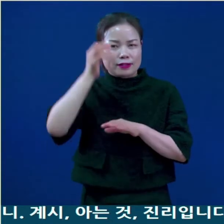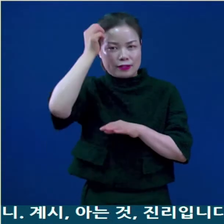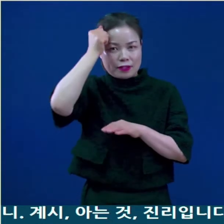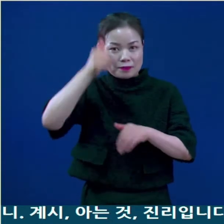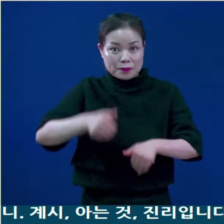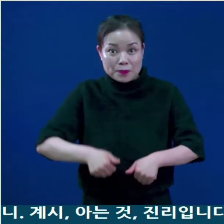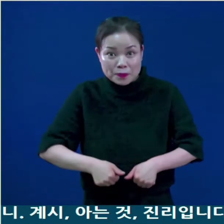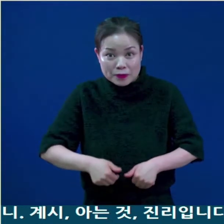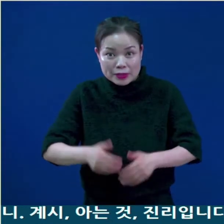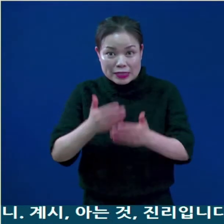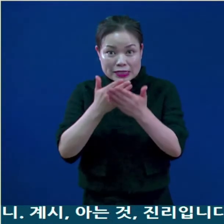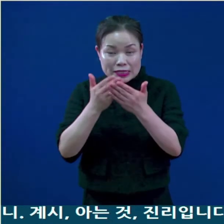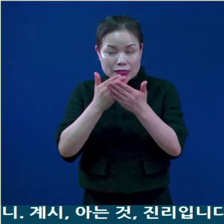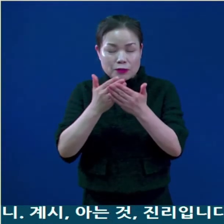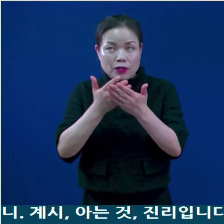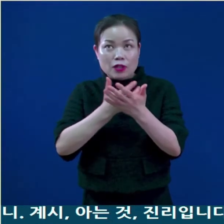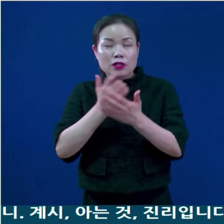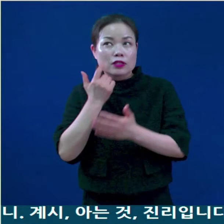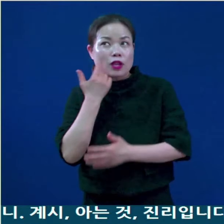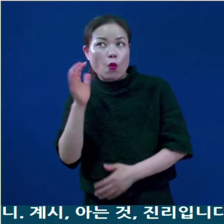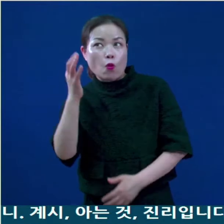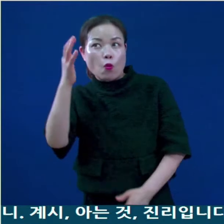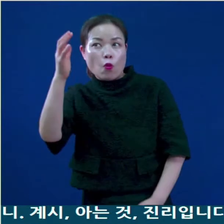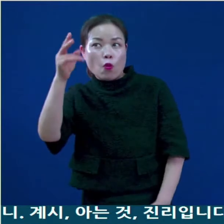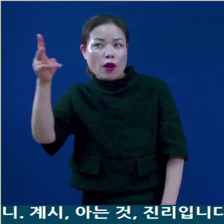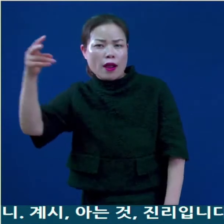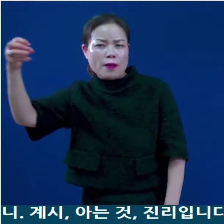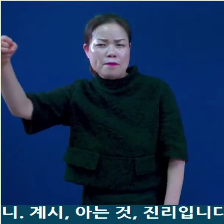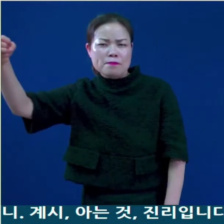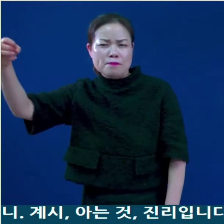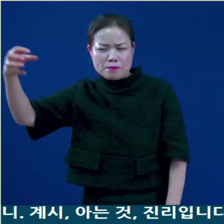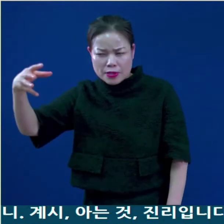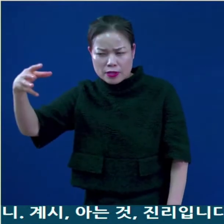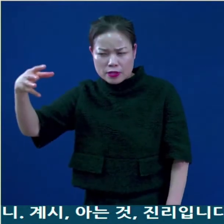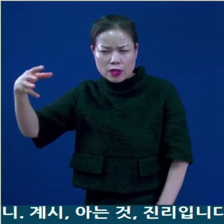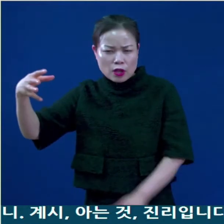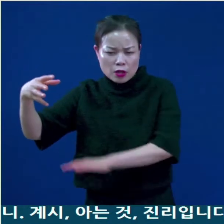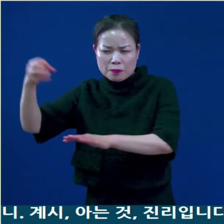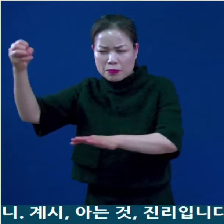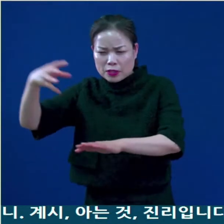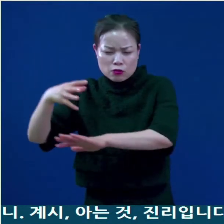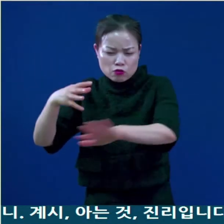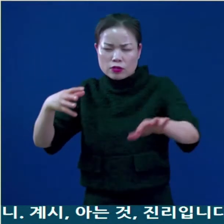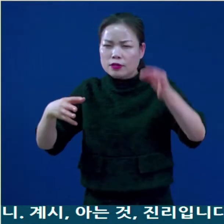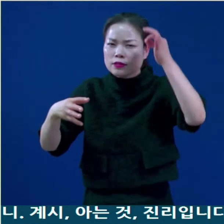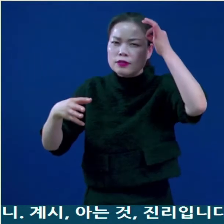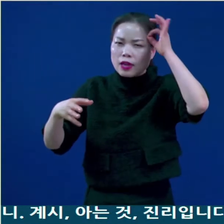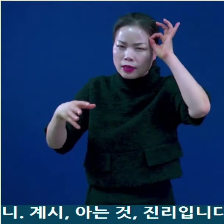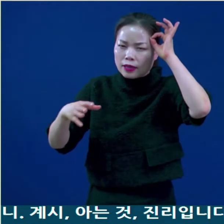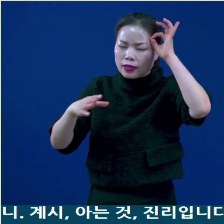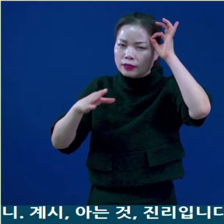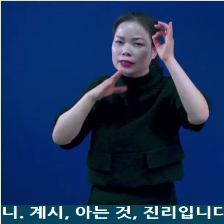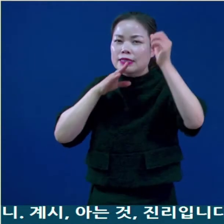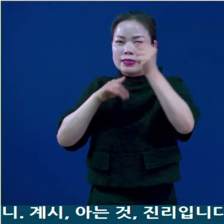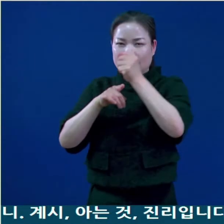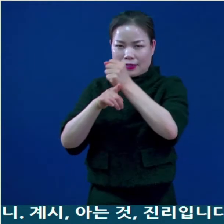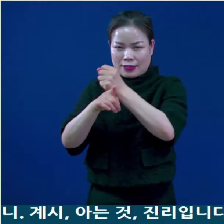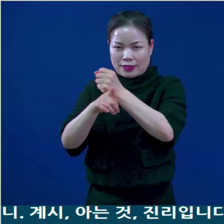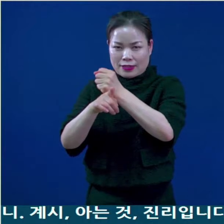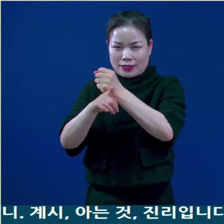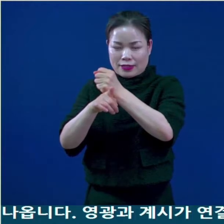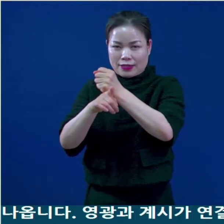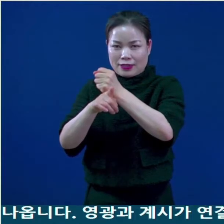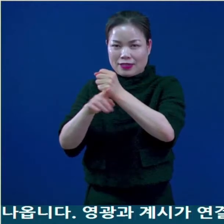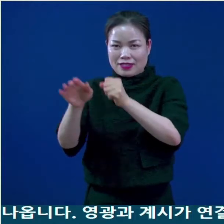됩니다. 그림으로 영광, 빛, 그 빛이 우리를 깨닫게 깨우쳐 주는 계시, 진리.